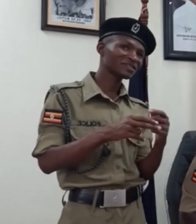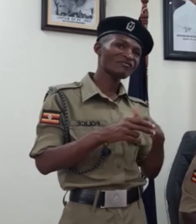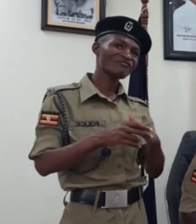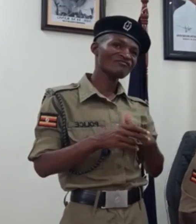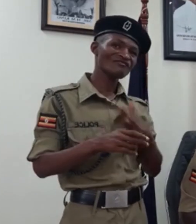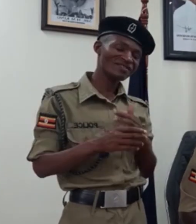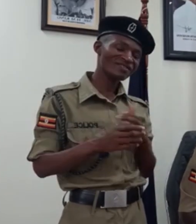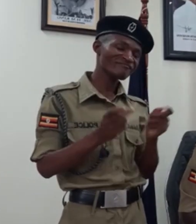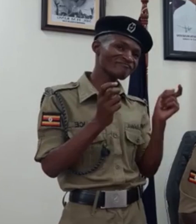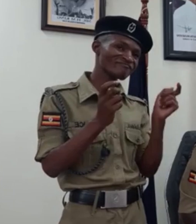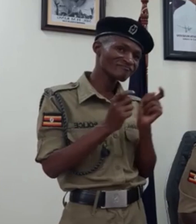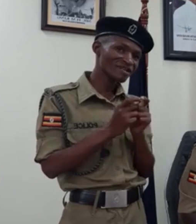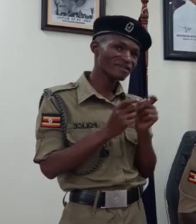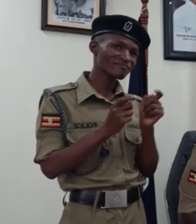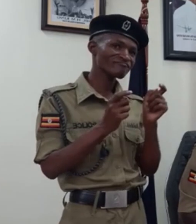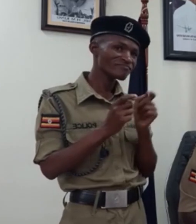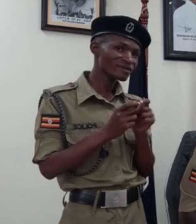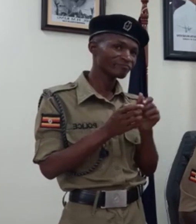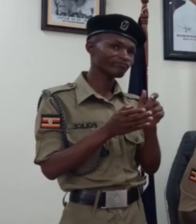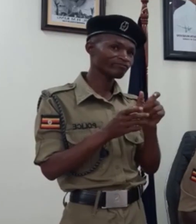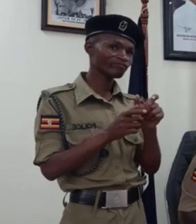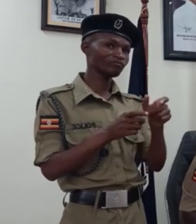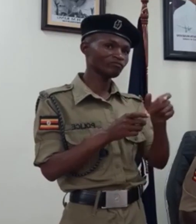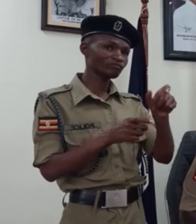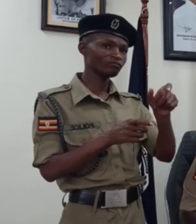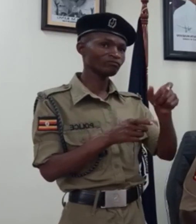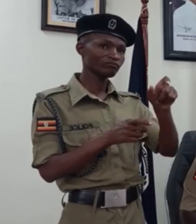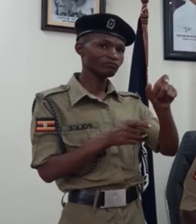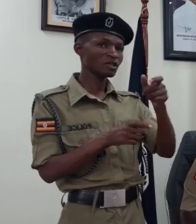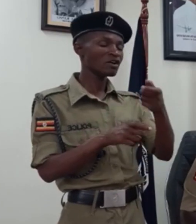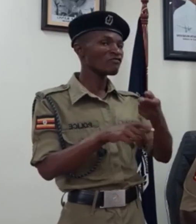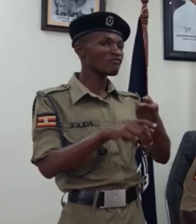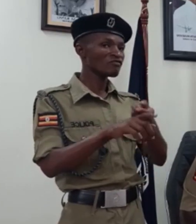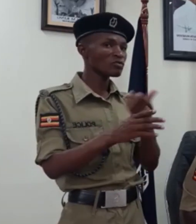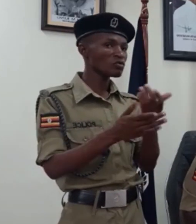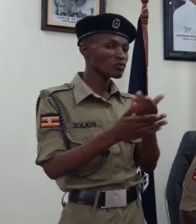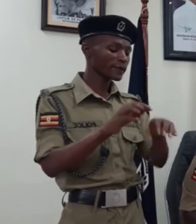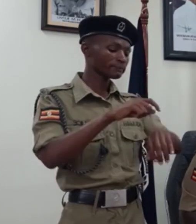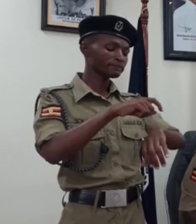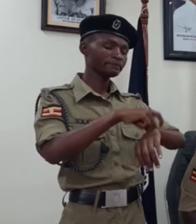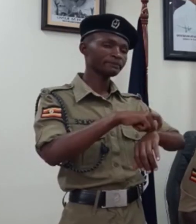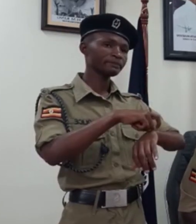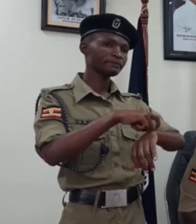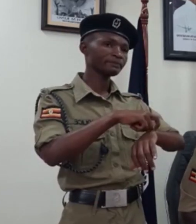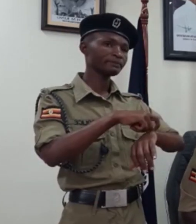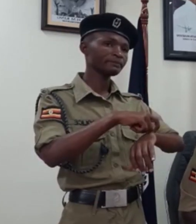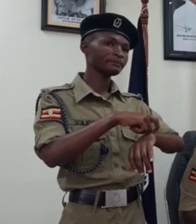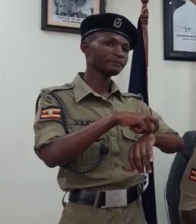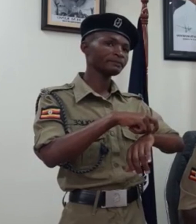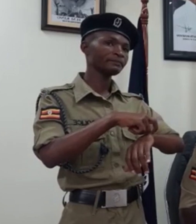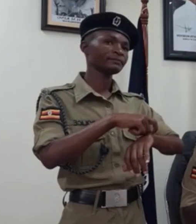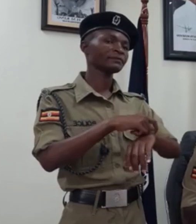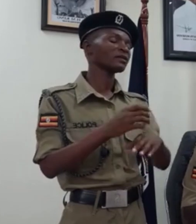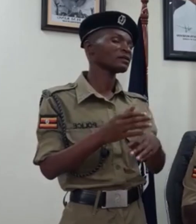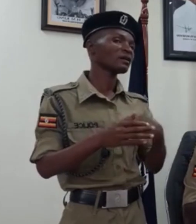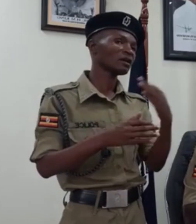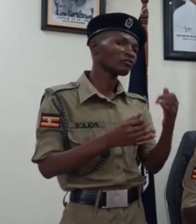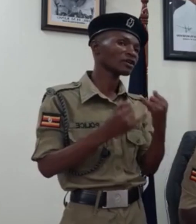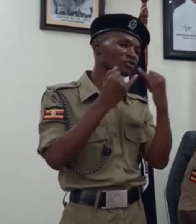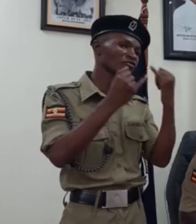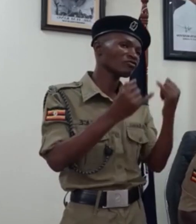bbiri ku ssatu emabega awo yatandika okuwulira